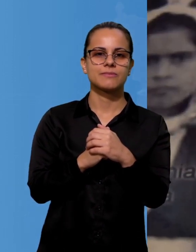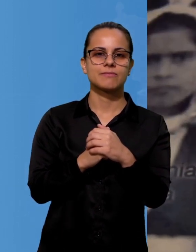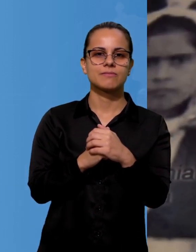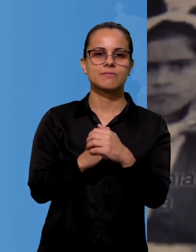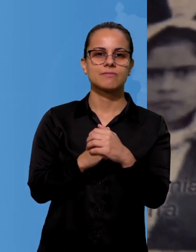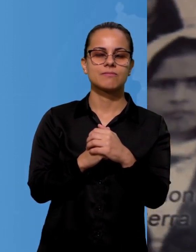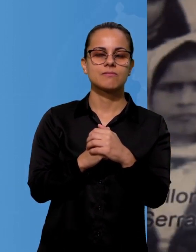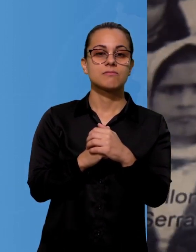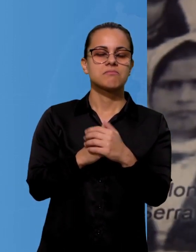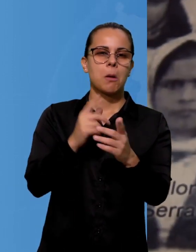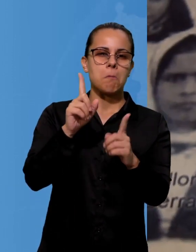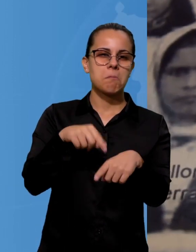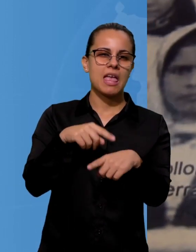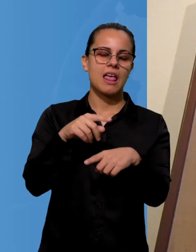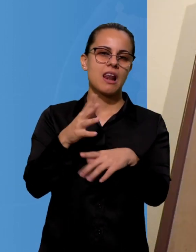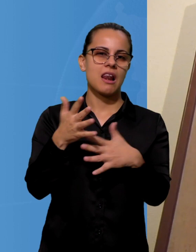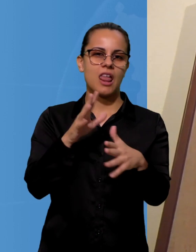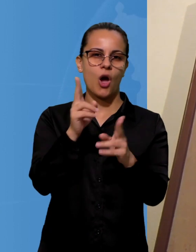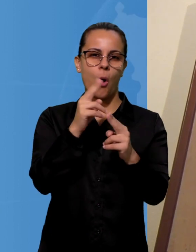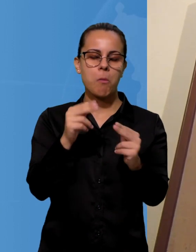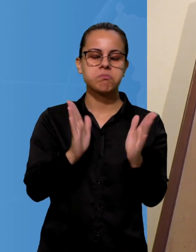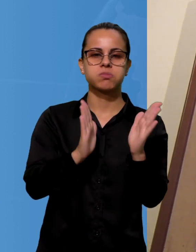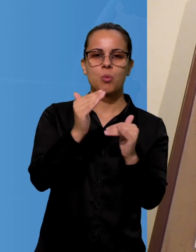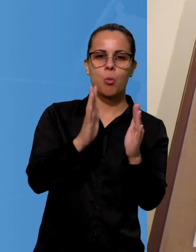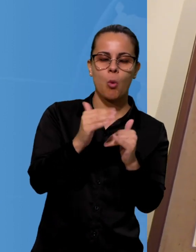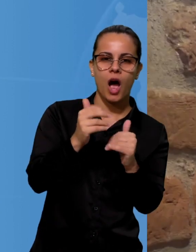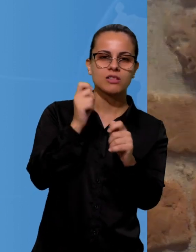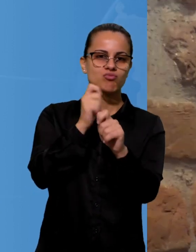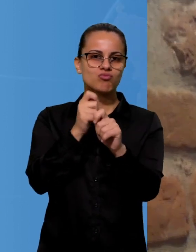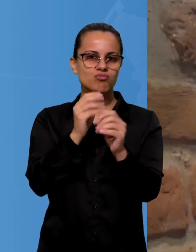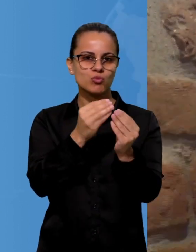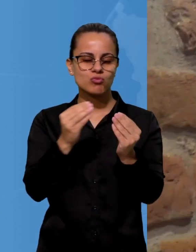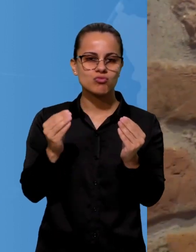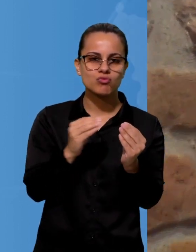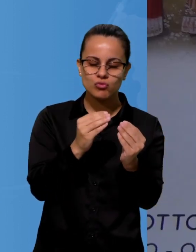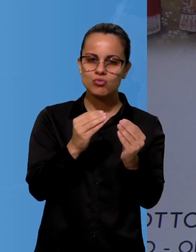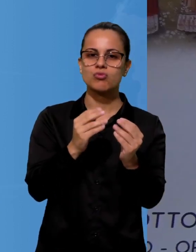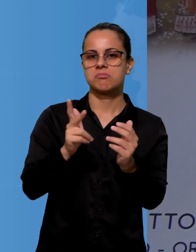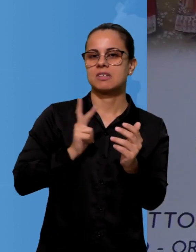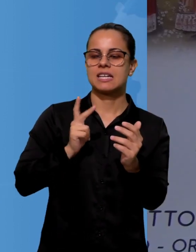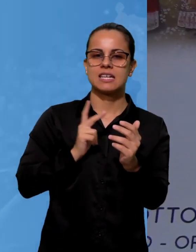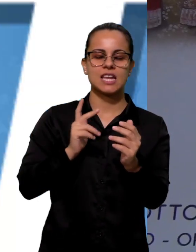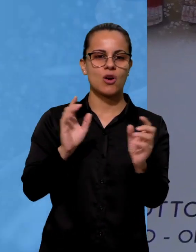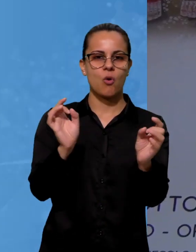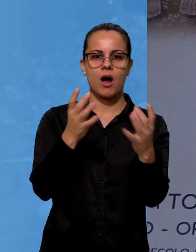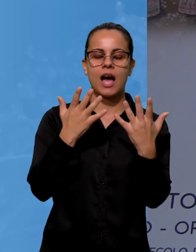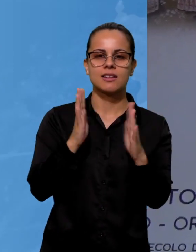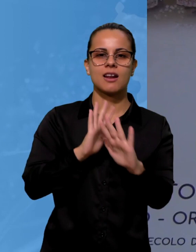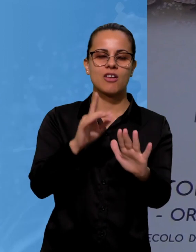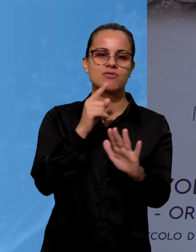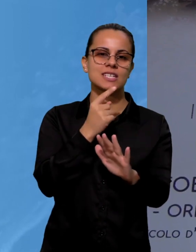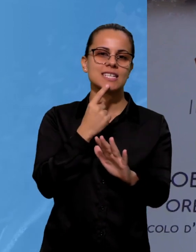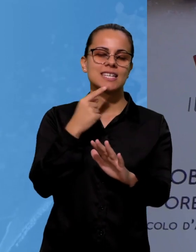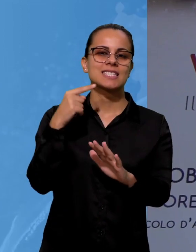Un migliaio di opere, quadri, ma anche sculture. È immenso il patrimonio artistico lasciato da zia Veronica, al